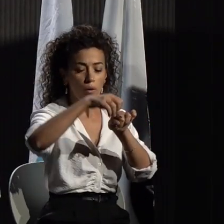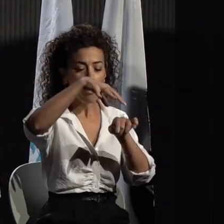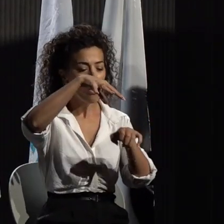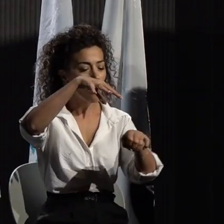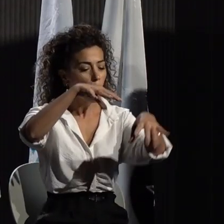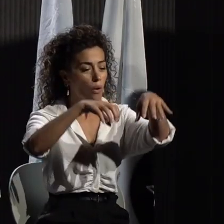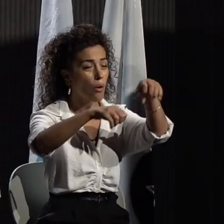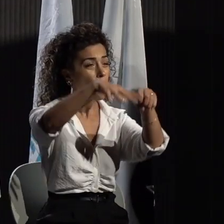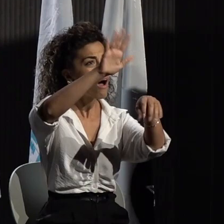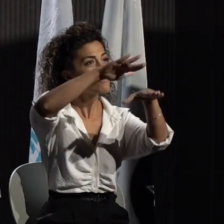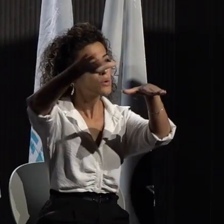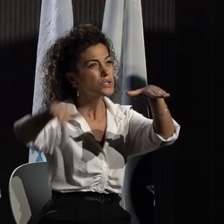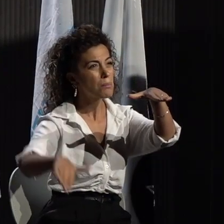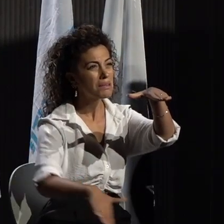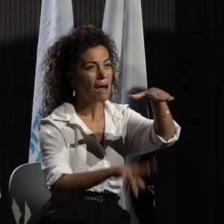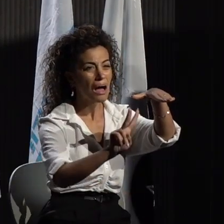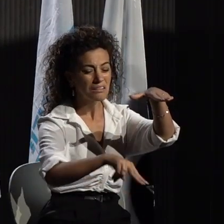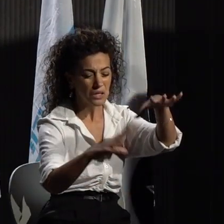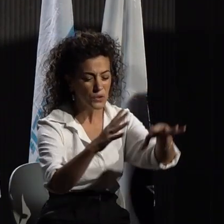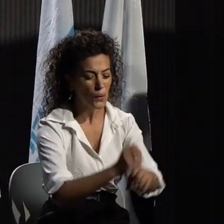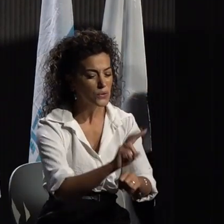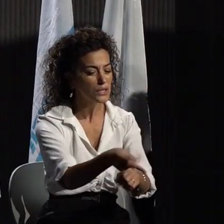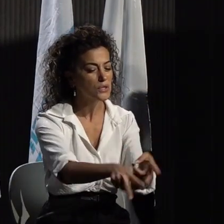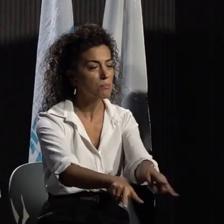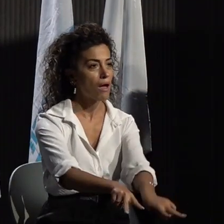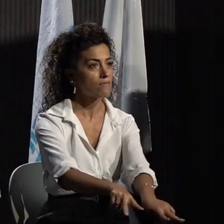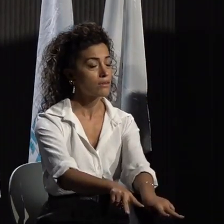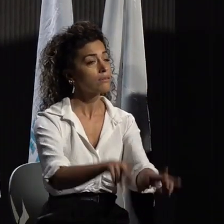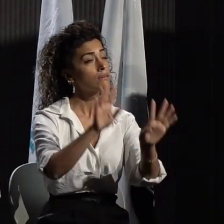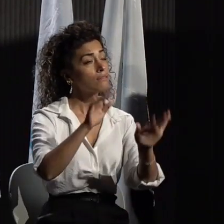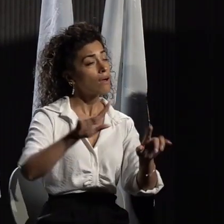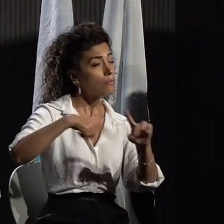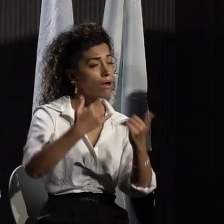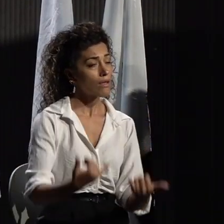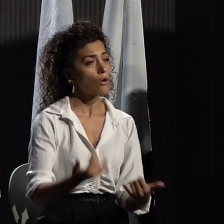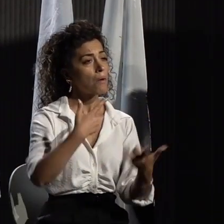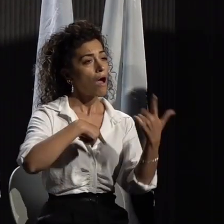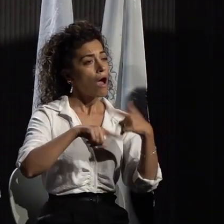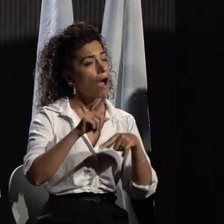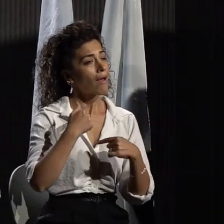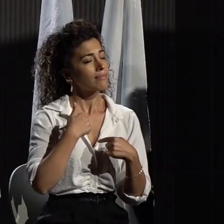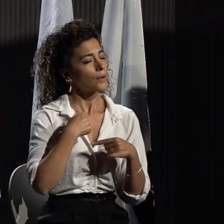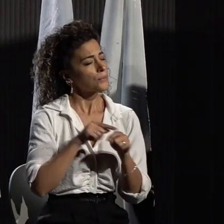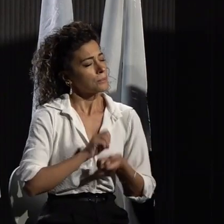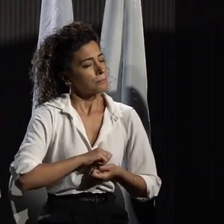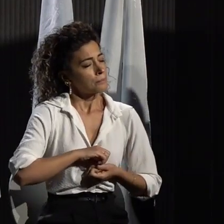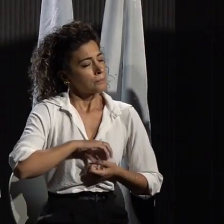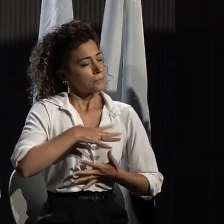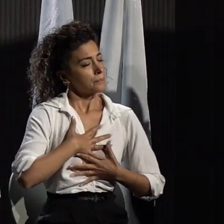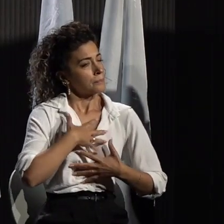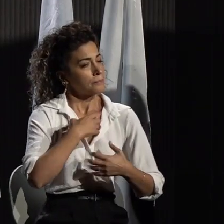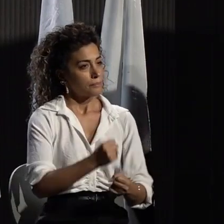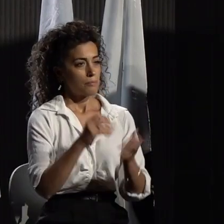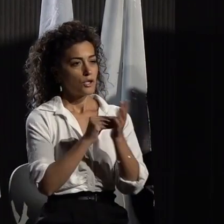החושך והמוות גם היום אנו ממשיכים לשאוב את העצומות נפש מהסיפורים האלה וללמוד